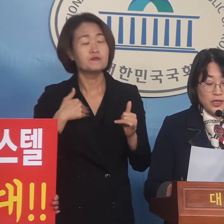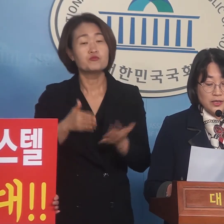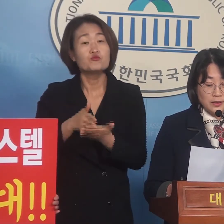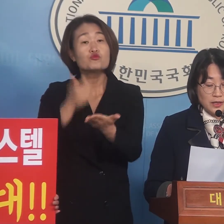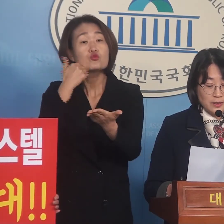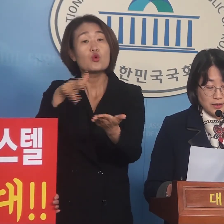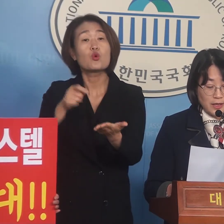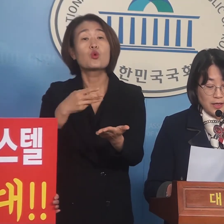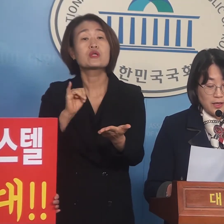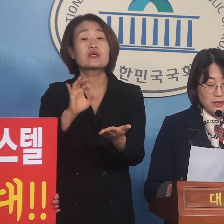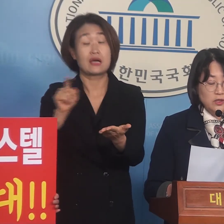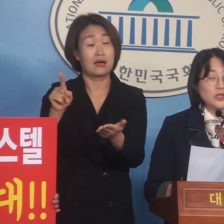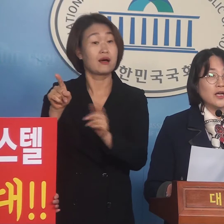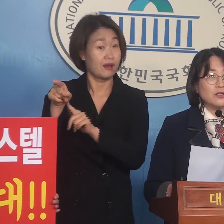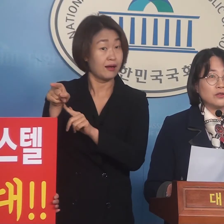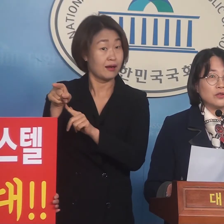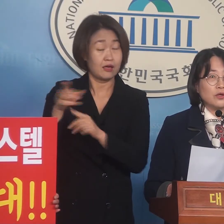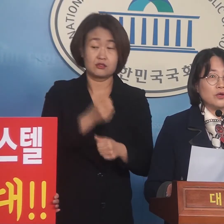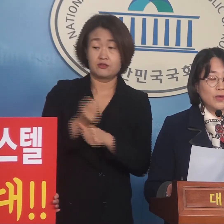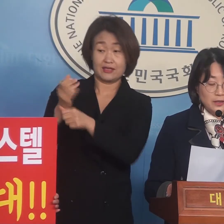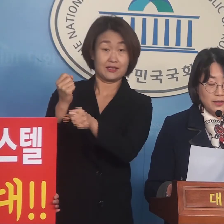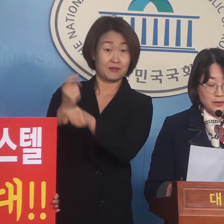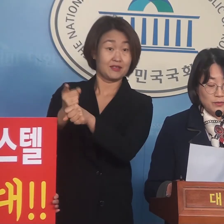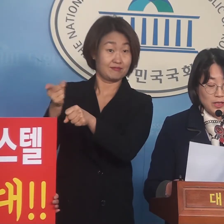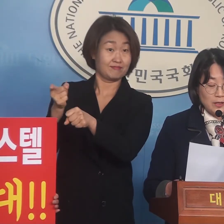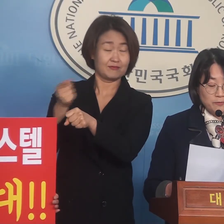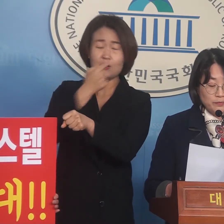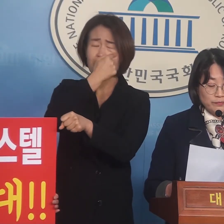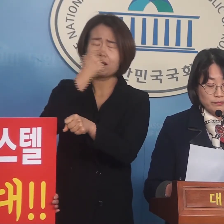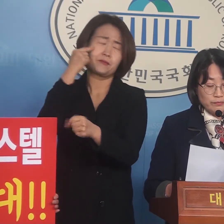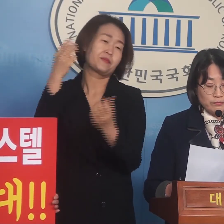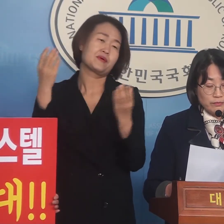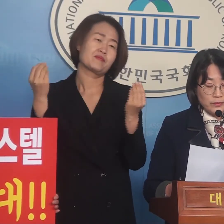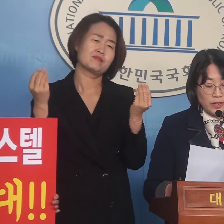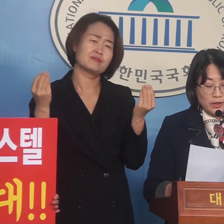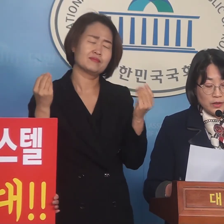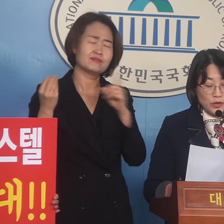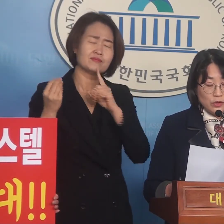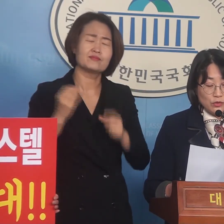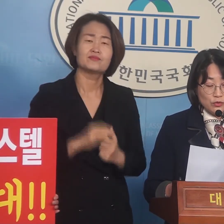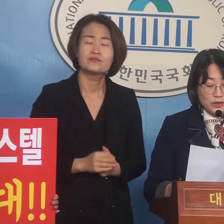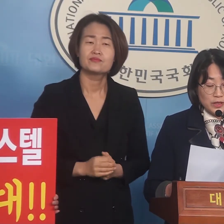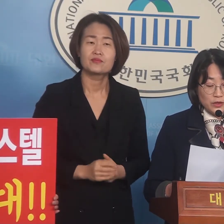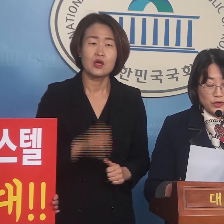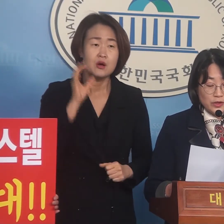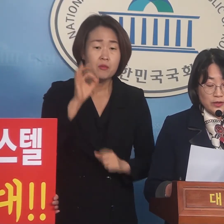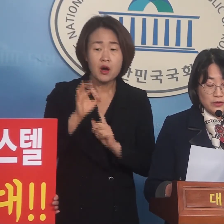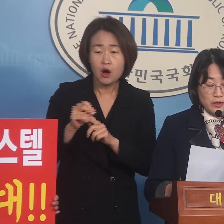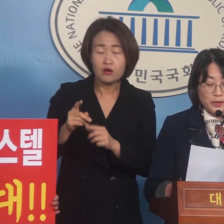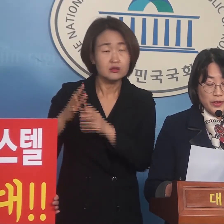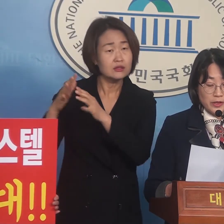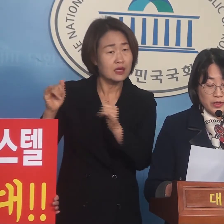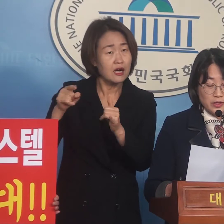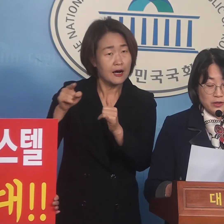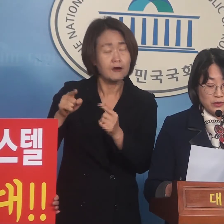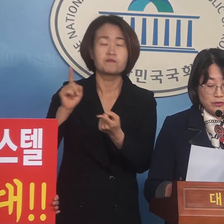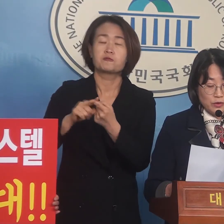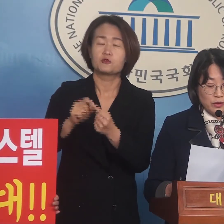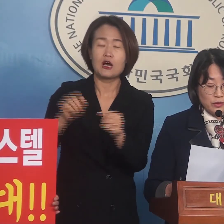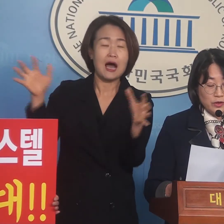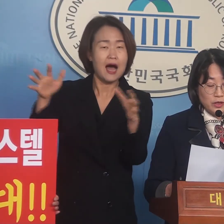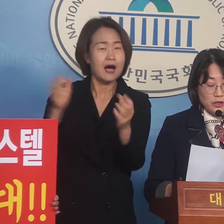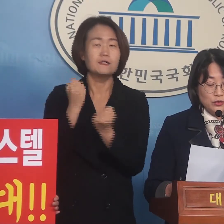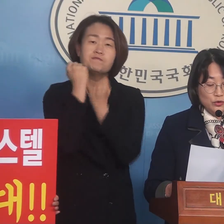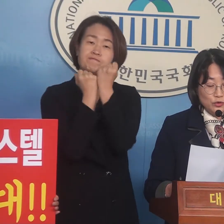주민제안자인 코리아신탁 측에 전달한 것으로 확인됐습니다. 귀인동 주민자치위원회에서 설명회를 개최하는